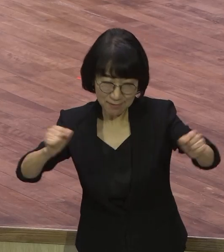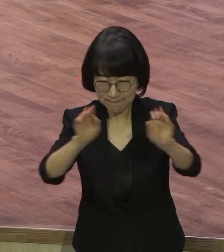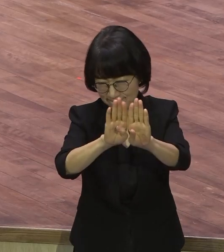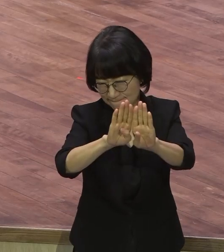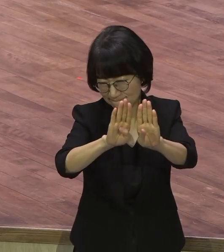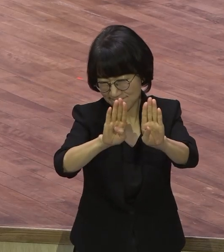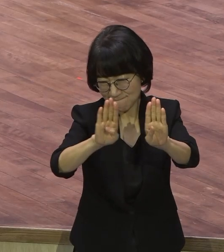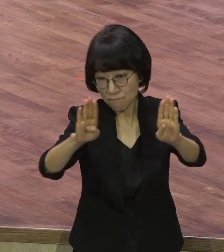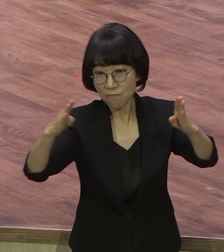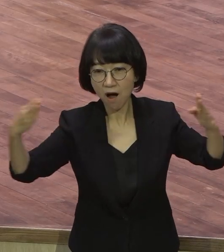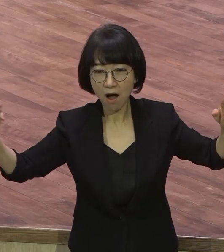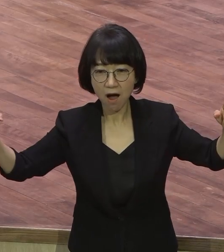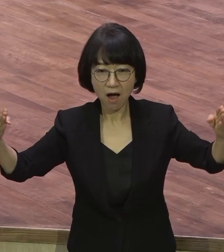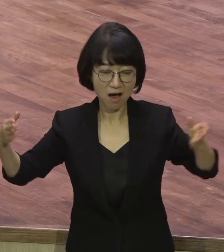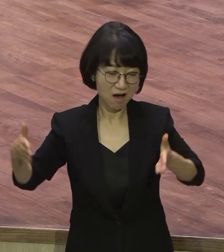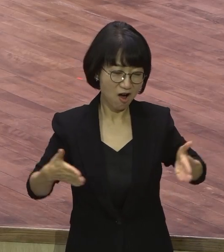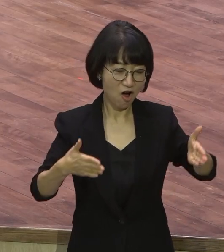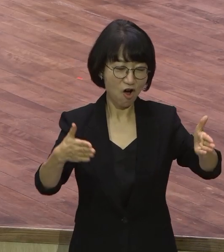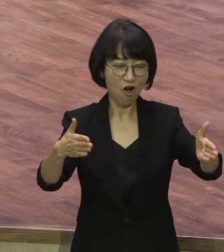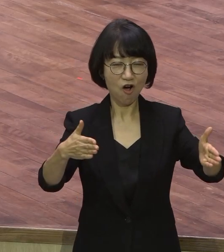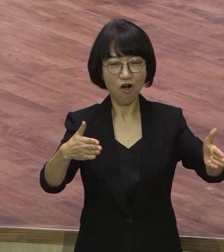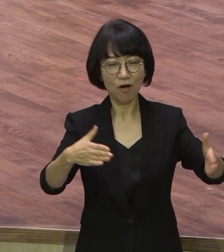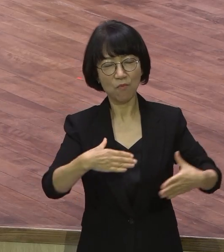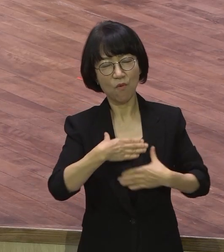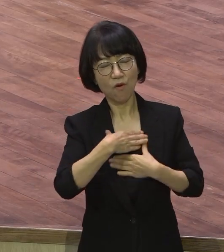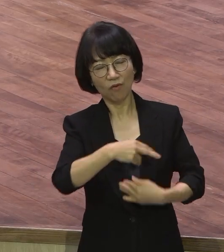있는 거죠. 저건 맘대로면 저건 편한 대로.